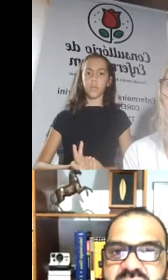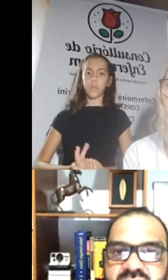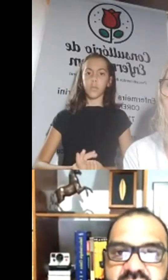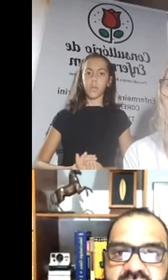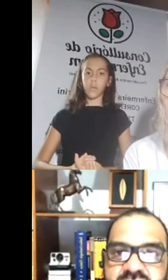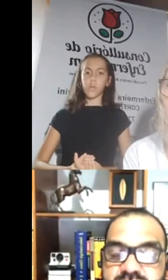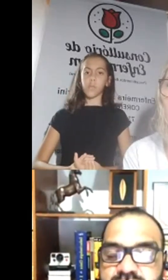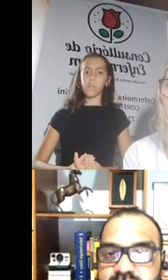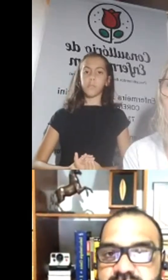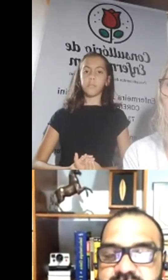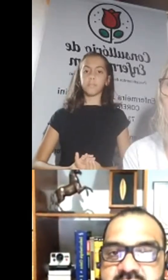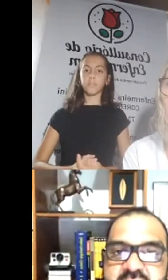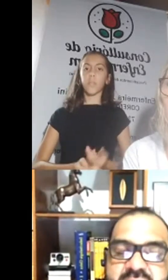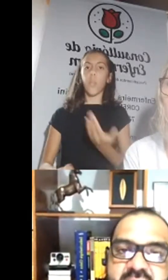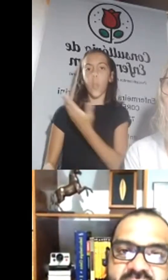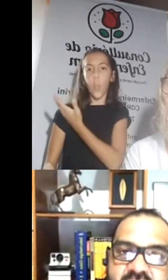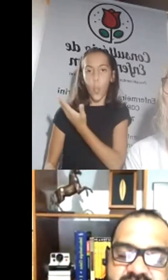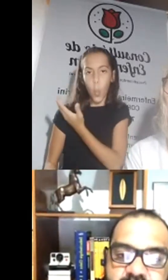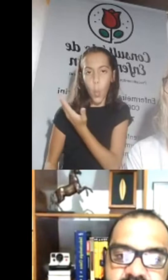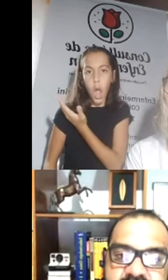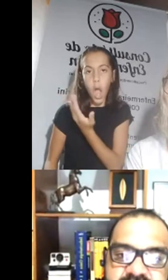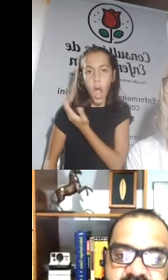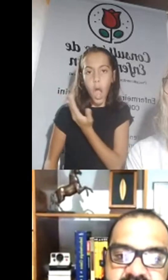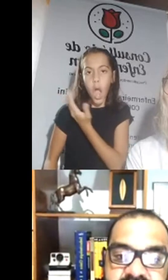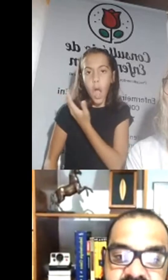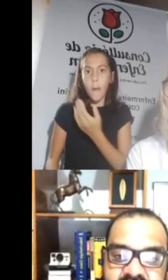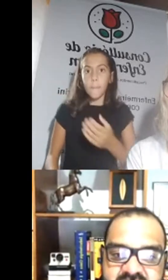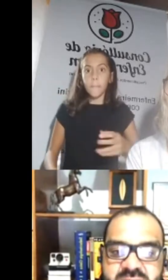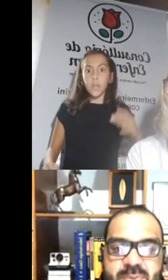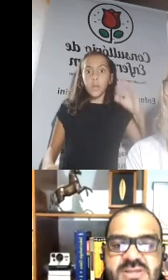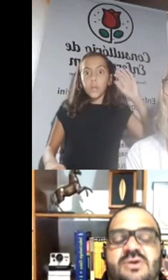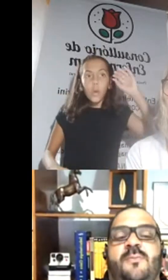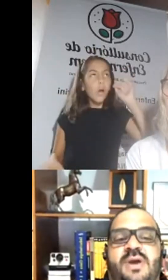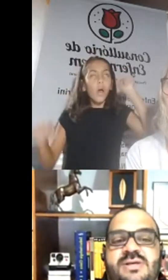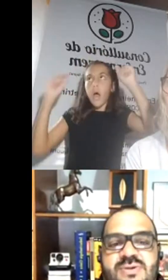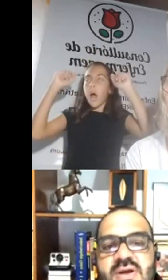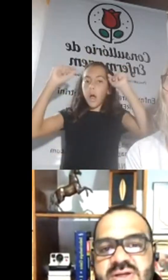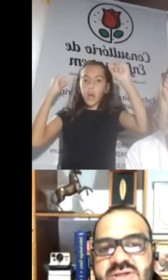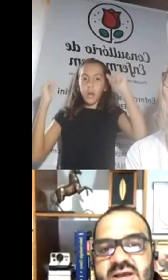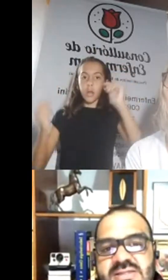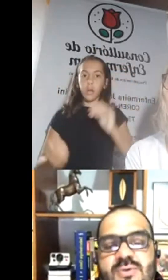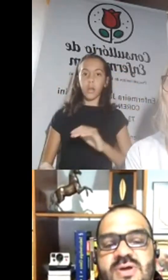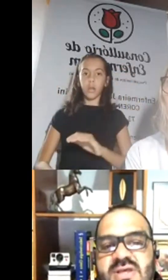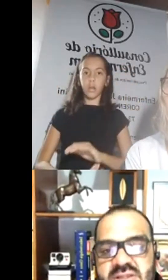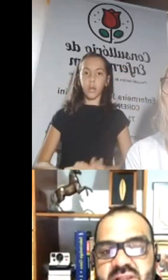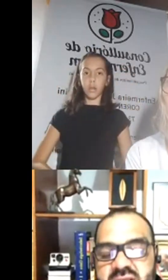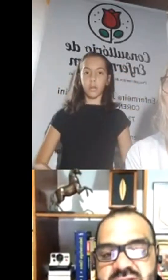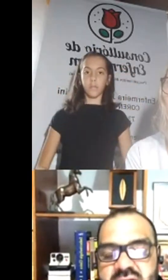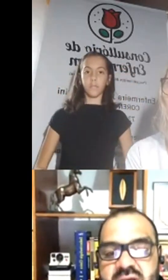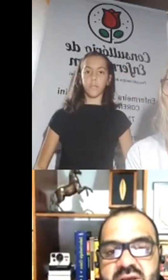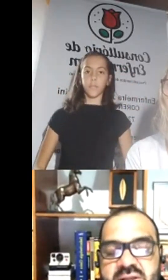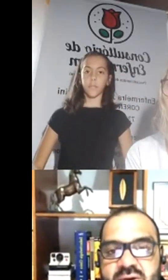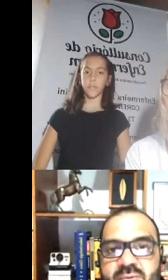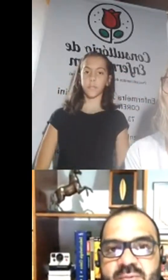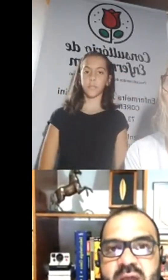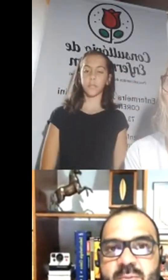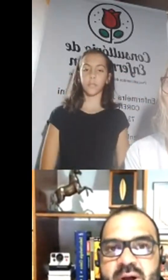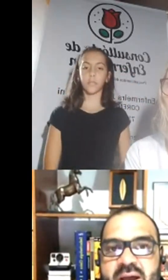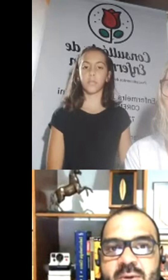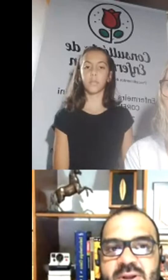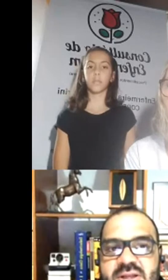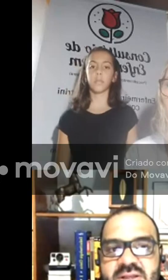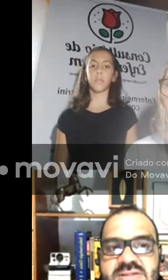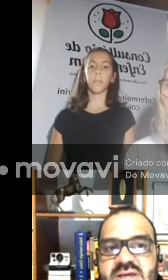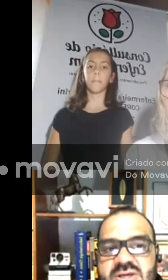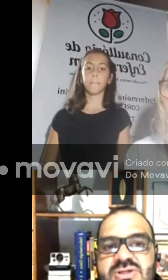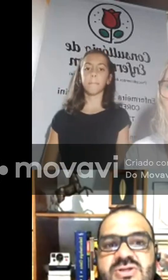inteligente, que estudioso, ele fala sobre isso, né? A gente nasce para ser obeso, né? A gente nasce com essa tendência. Então, é